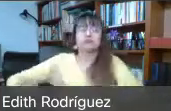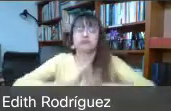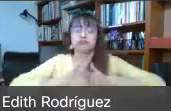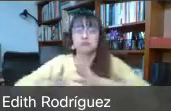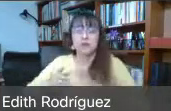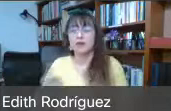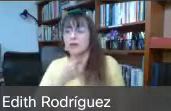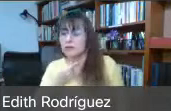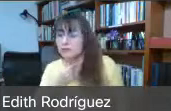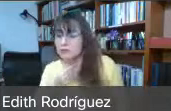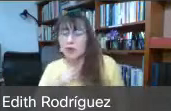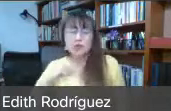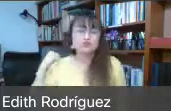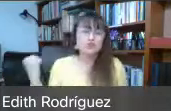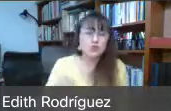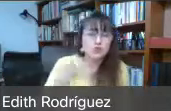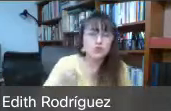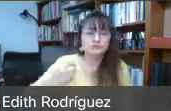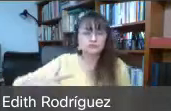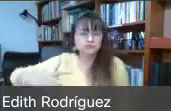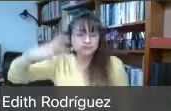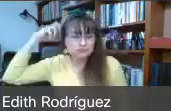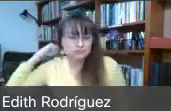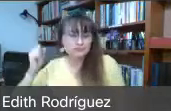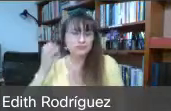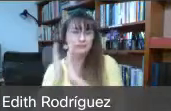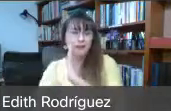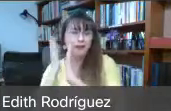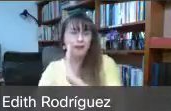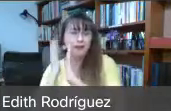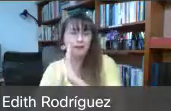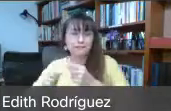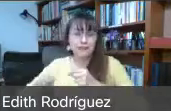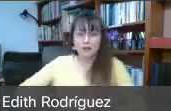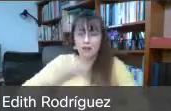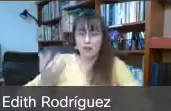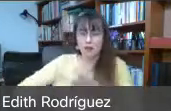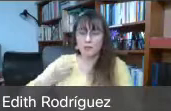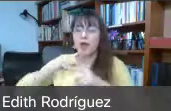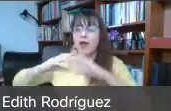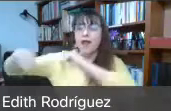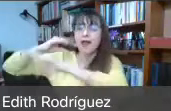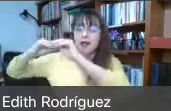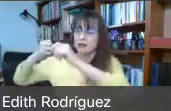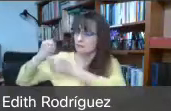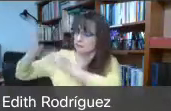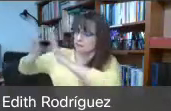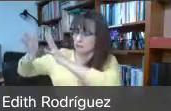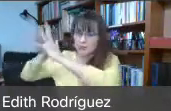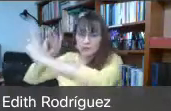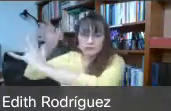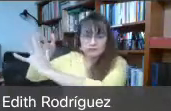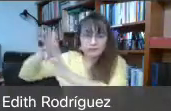Y claro que en lengua de señas puede haber literatura, literatura de humor, de